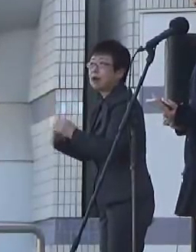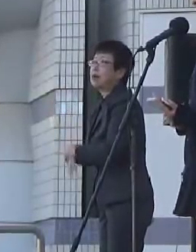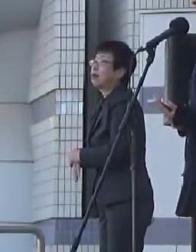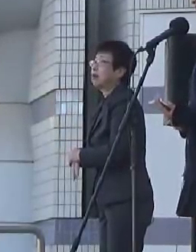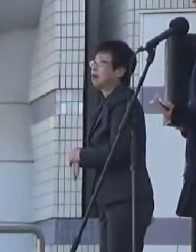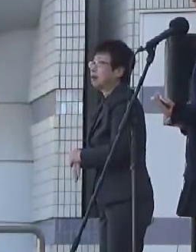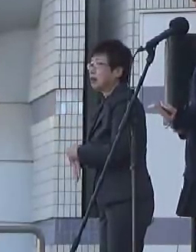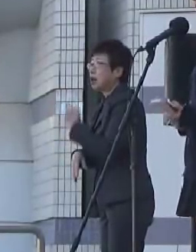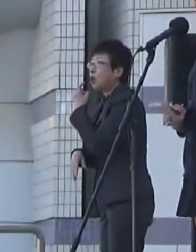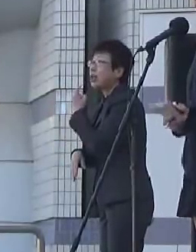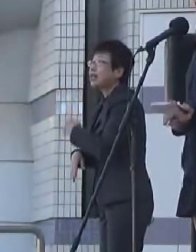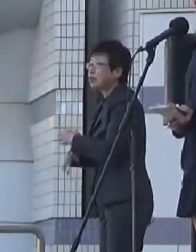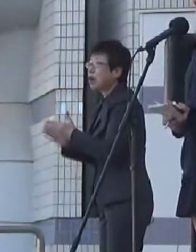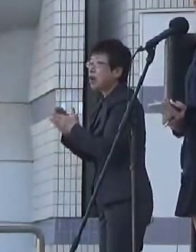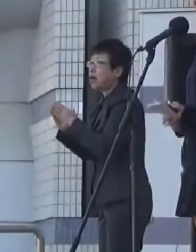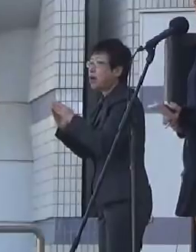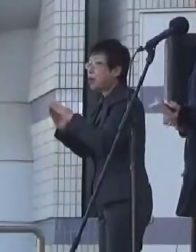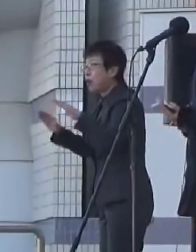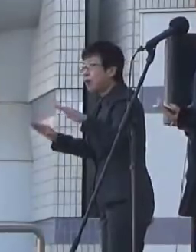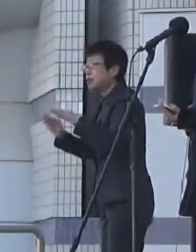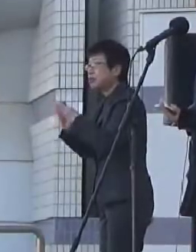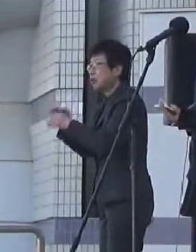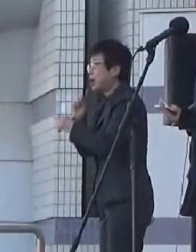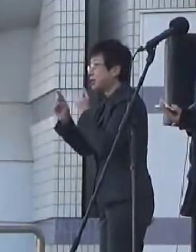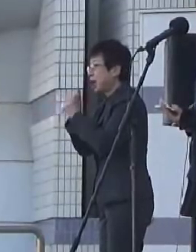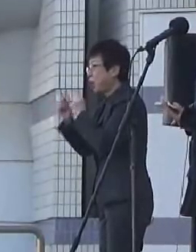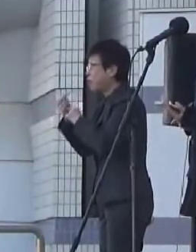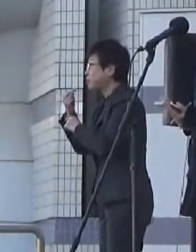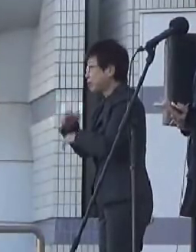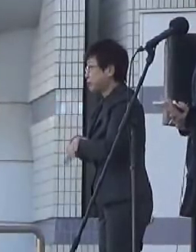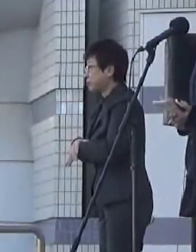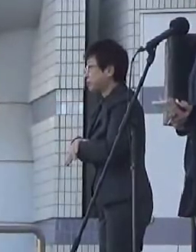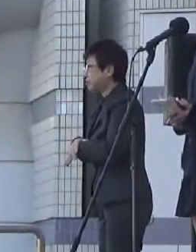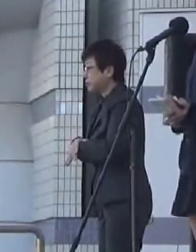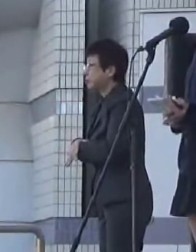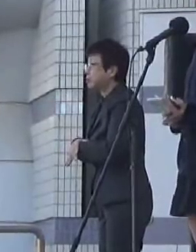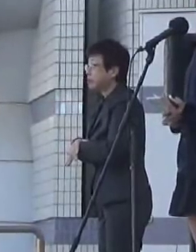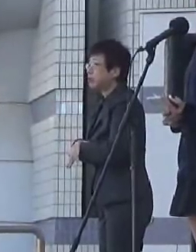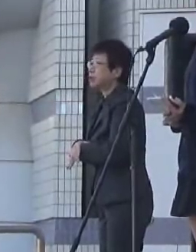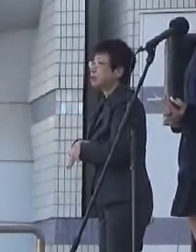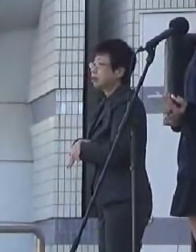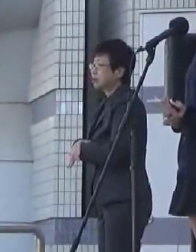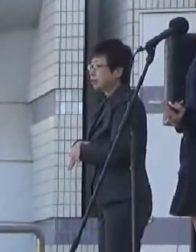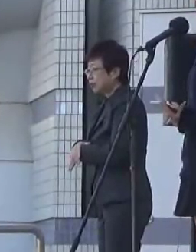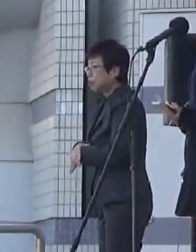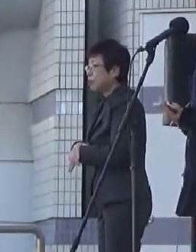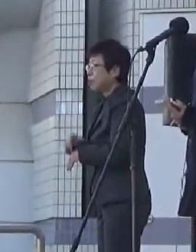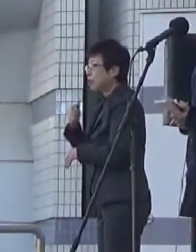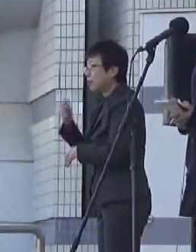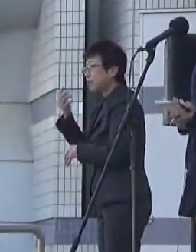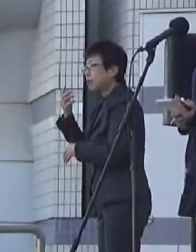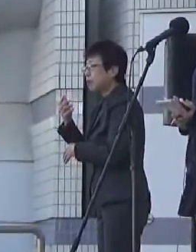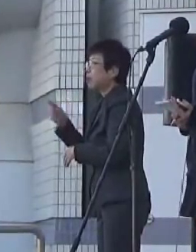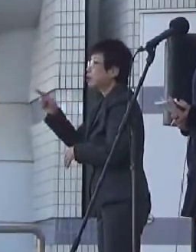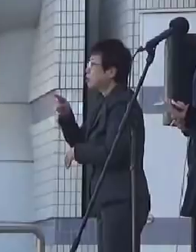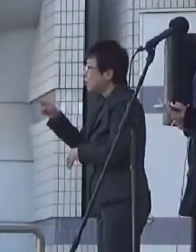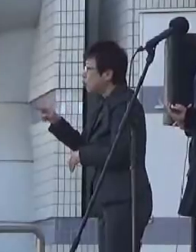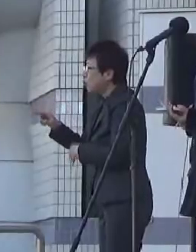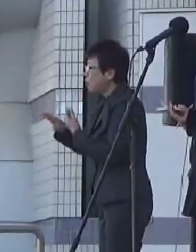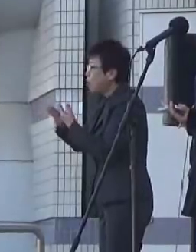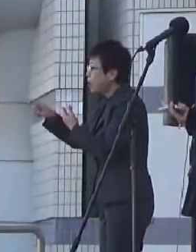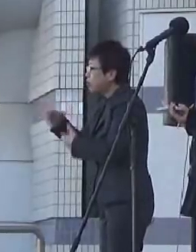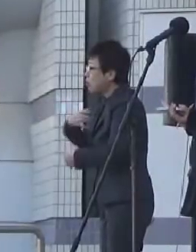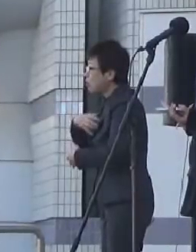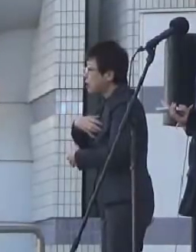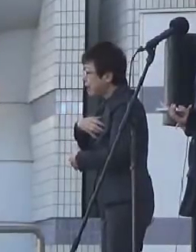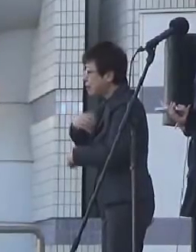ごく私はこう平和のことについていっぱい発言をする中で、人の痛みとかそういうものをこう想像して分かっているつもりだったんです